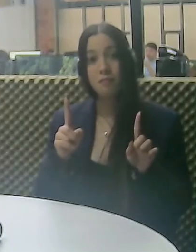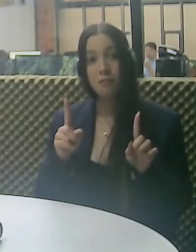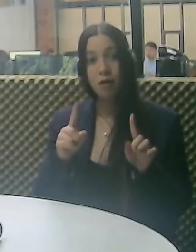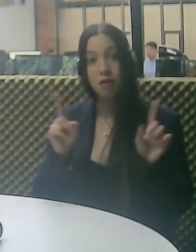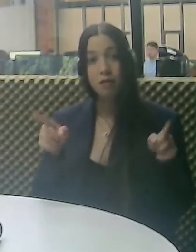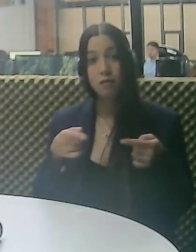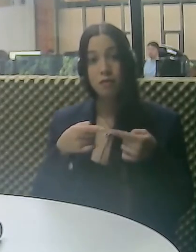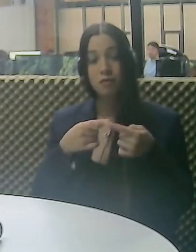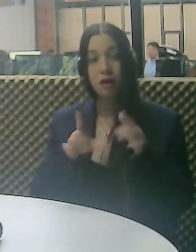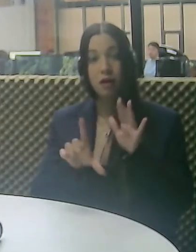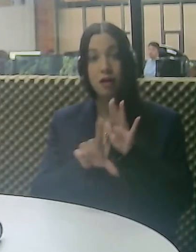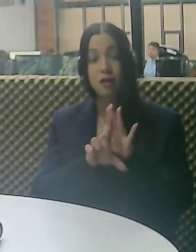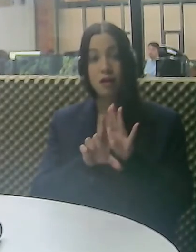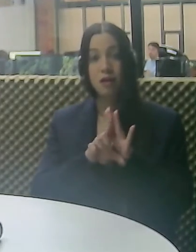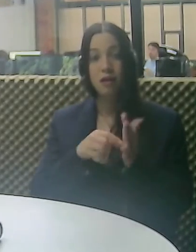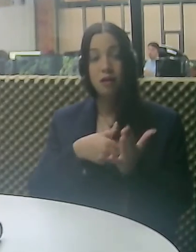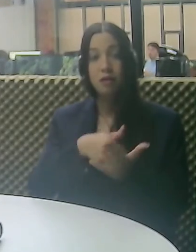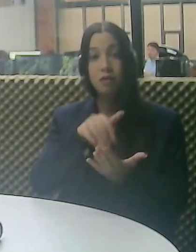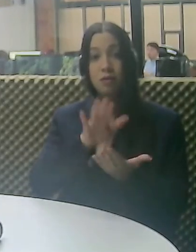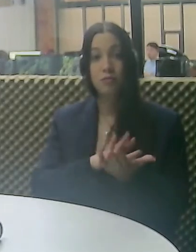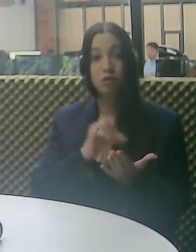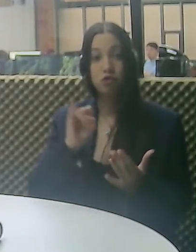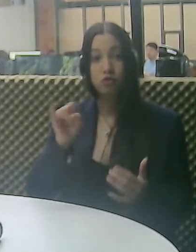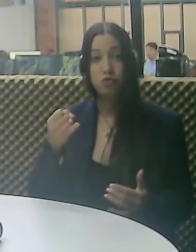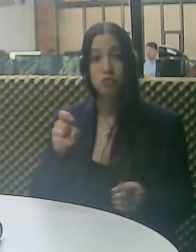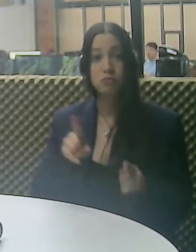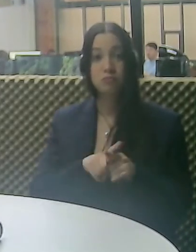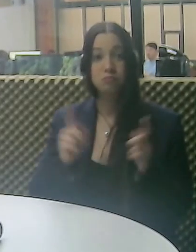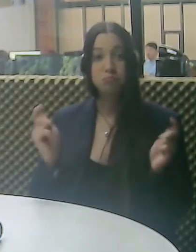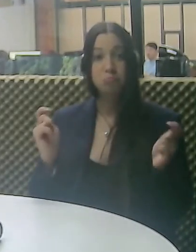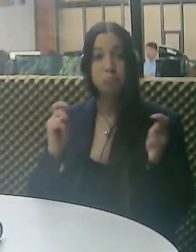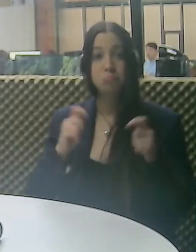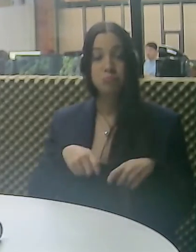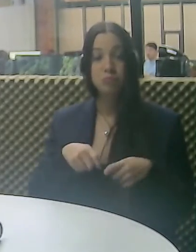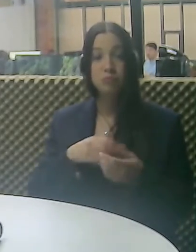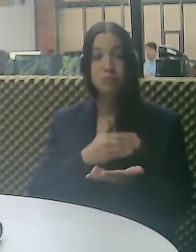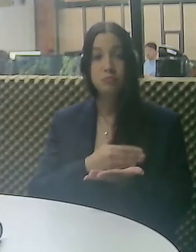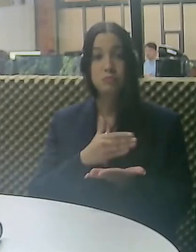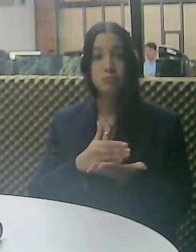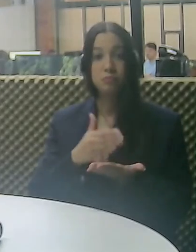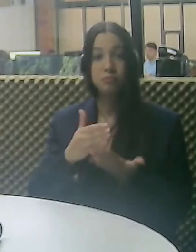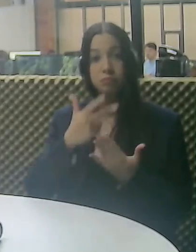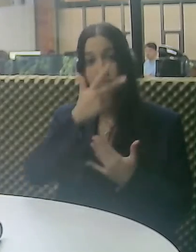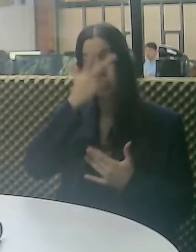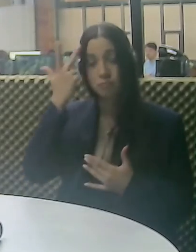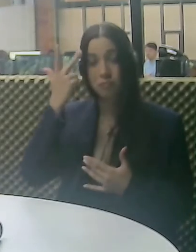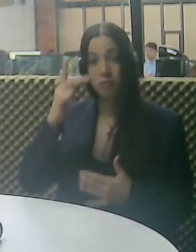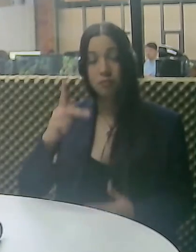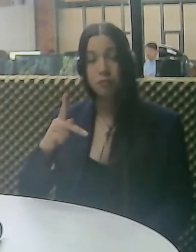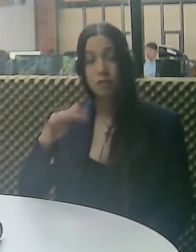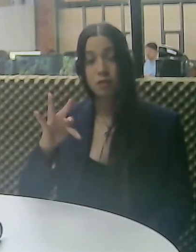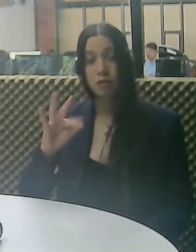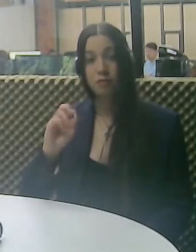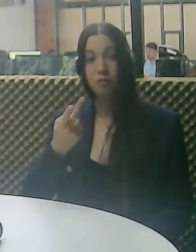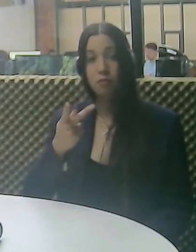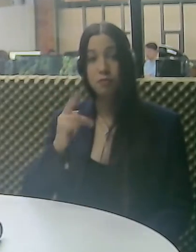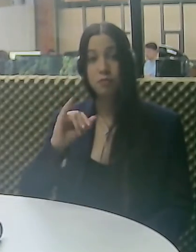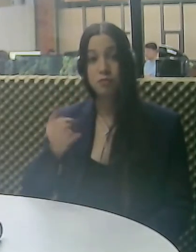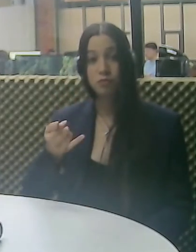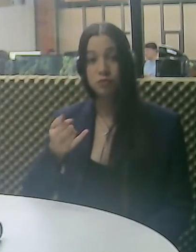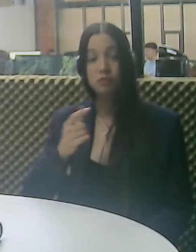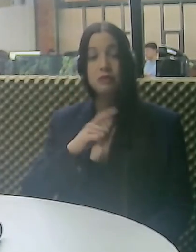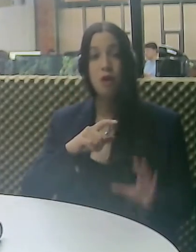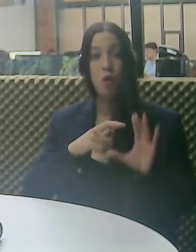leis permitem descontos sobre multas e juros e dão possibilidade de parcelamento para pessoas físicas e jurídicas que estejam